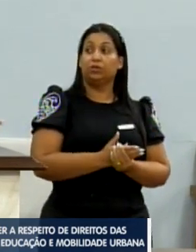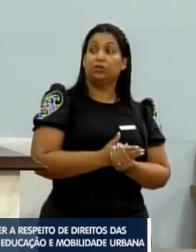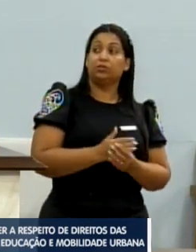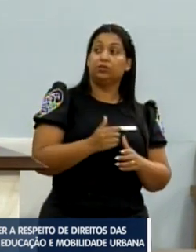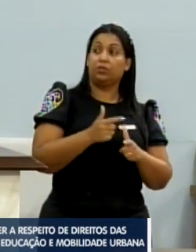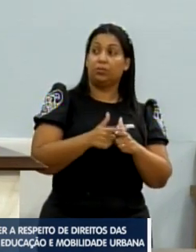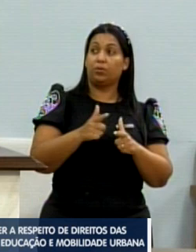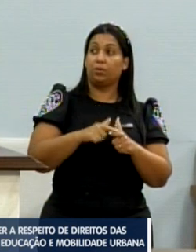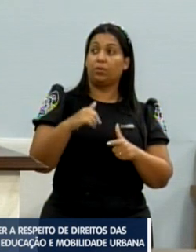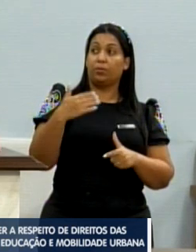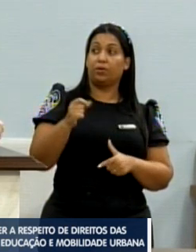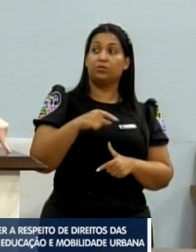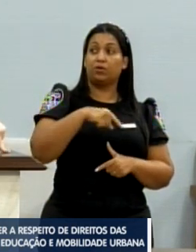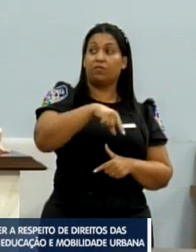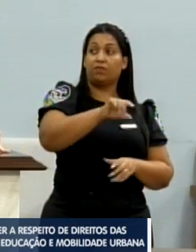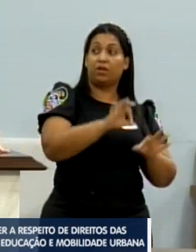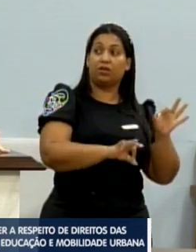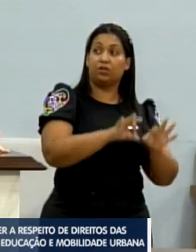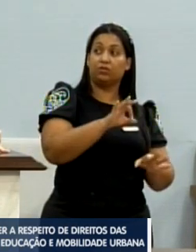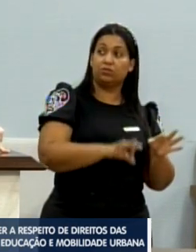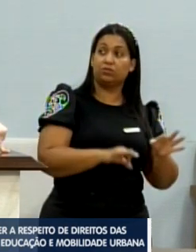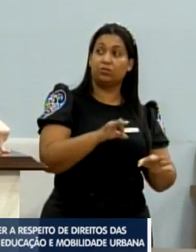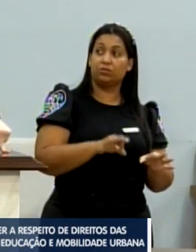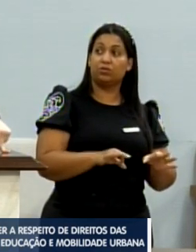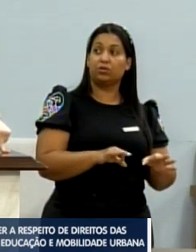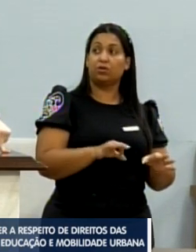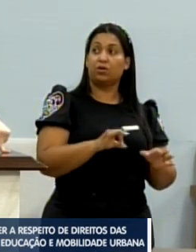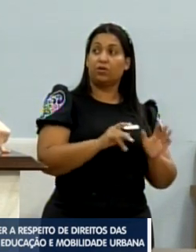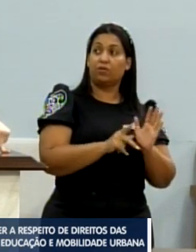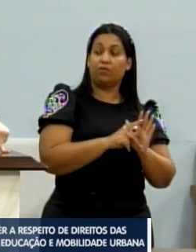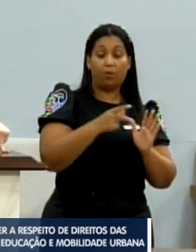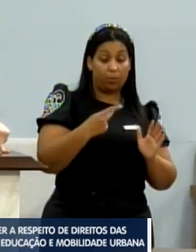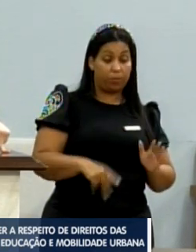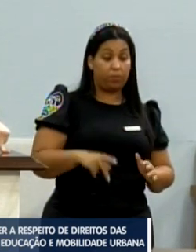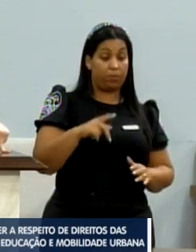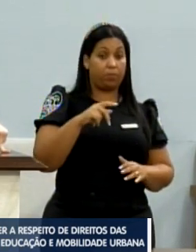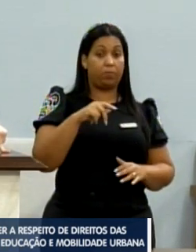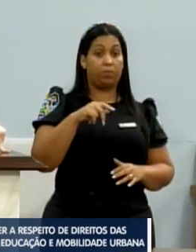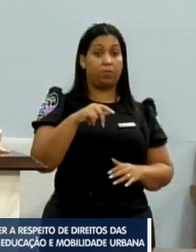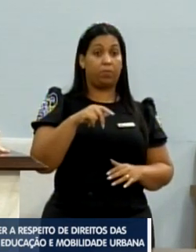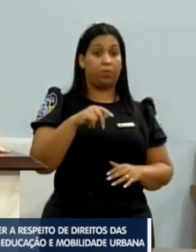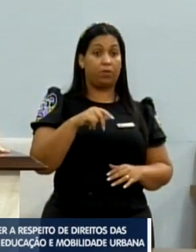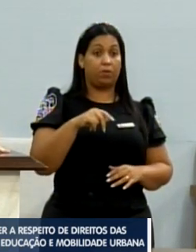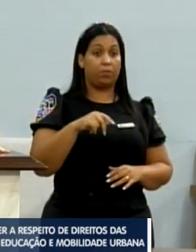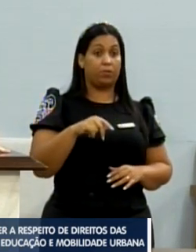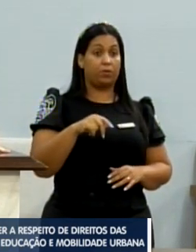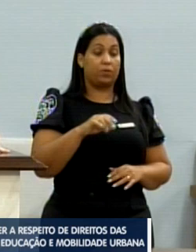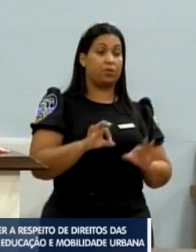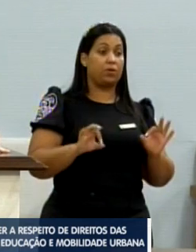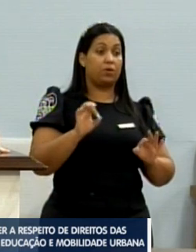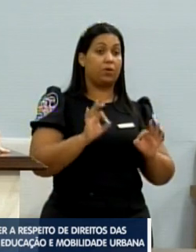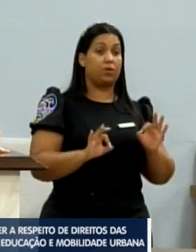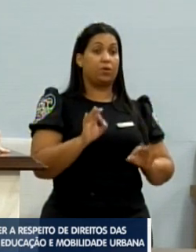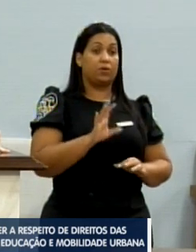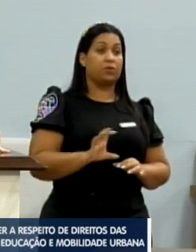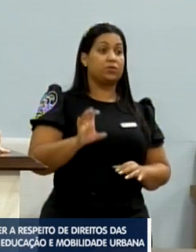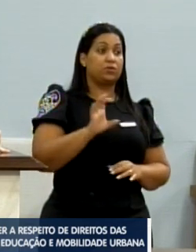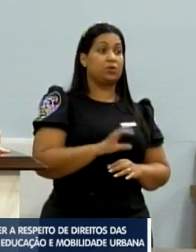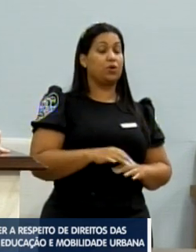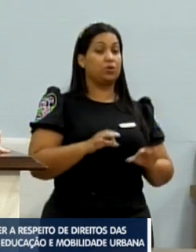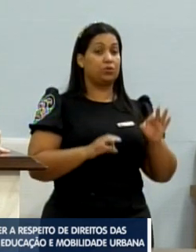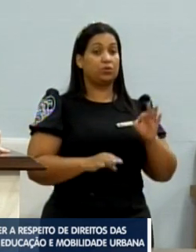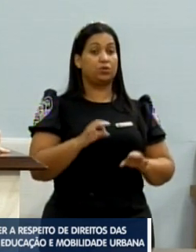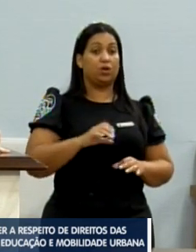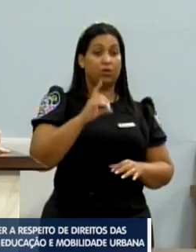verdade só busca no judiciário o que não foi reconhecido pelo próprio poder público. O judiciário não cria direitos, o judiciário